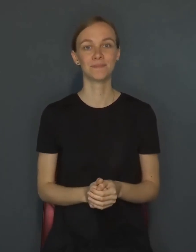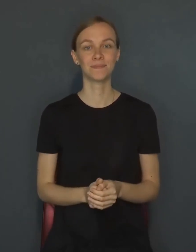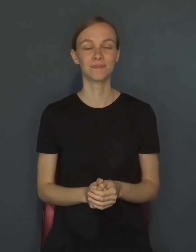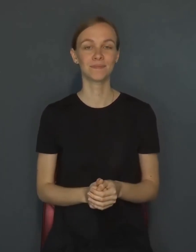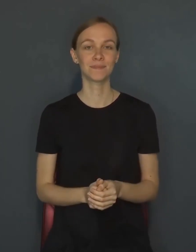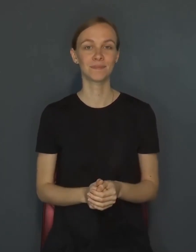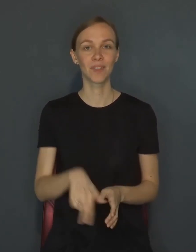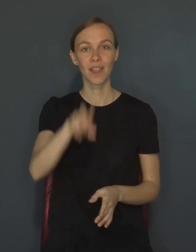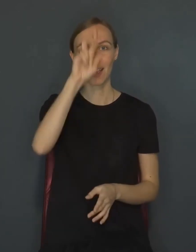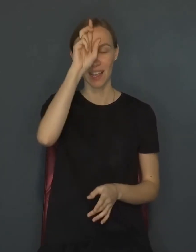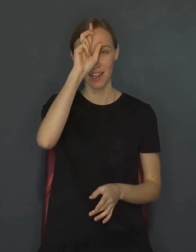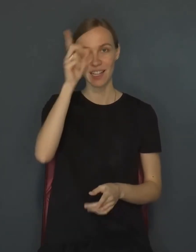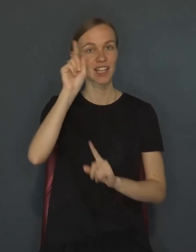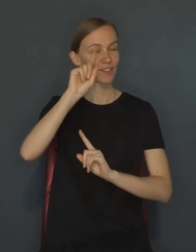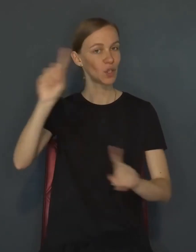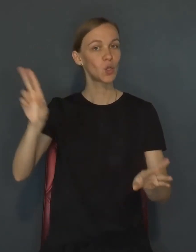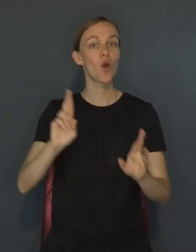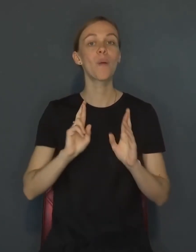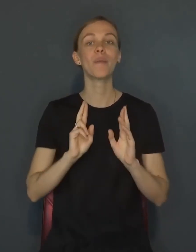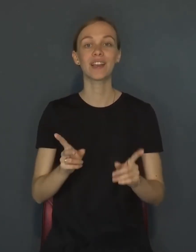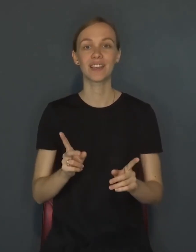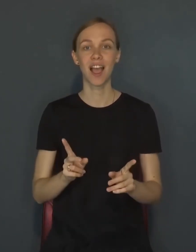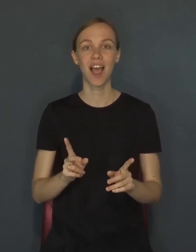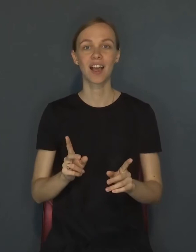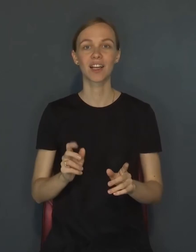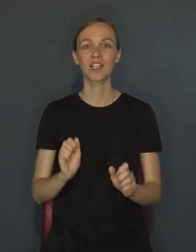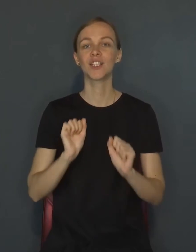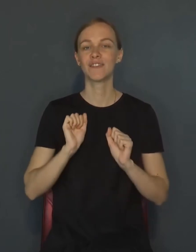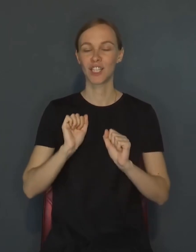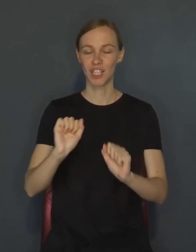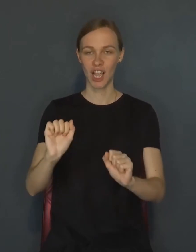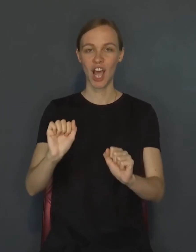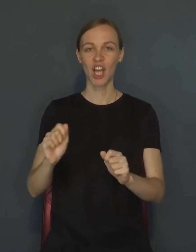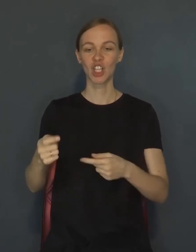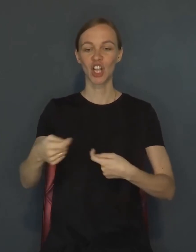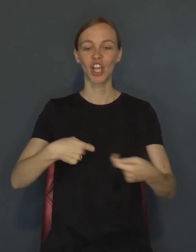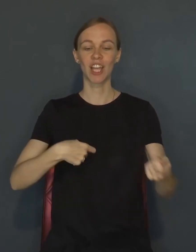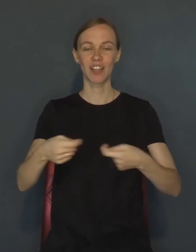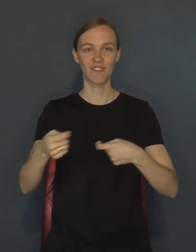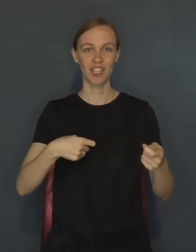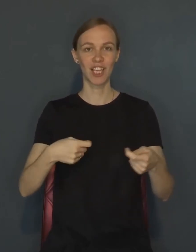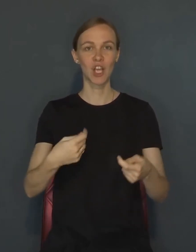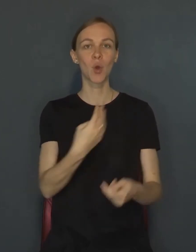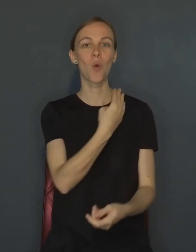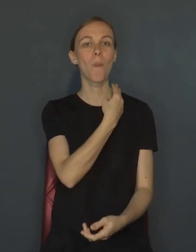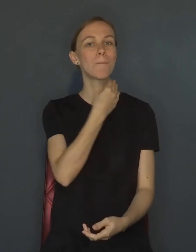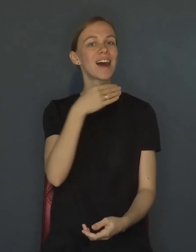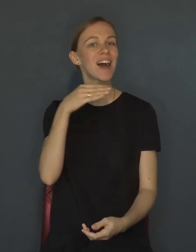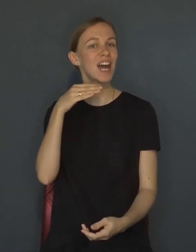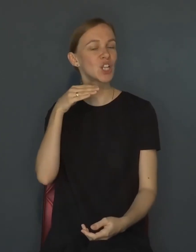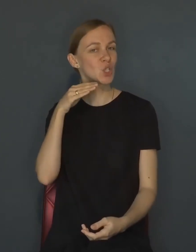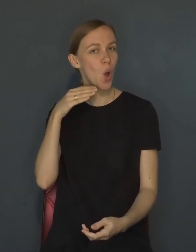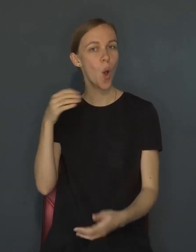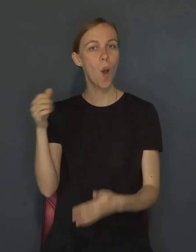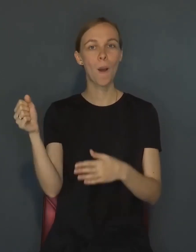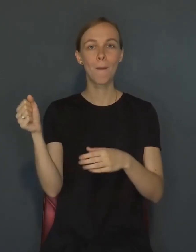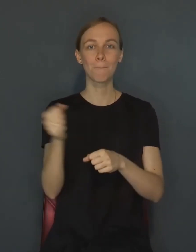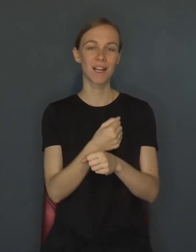Князь відомий як звитяжний керівник у багатьох битвах із татарами і московським військом.